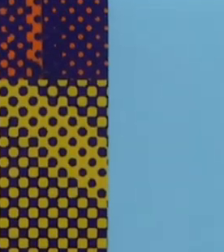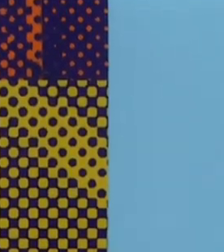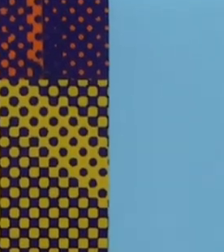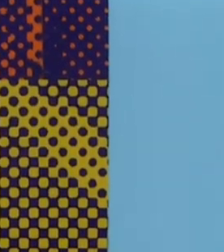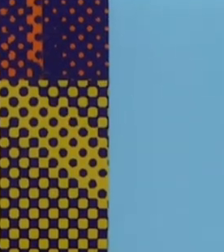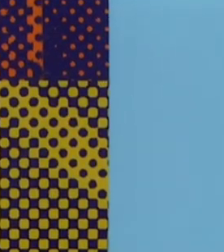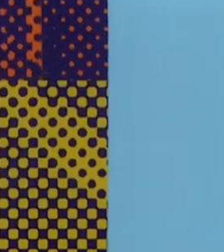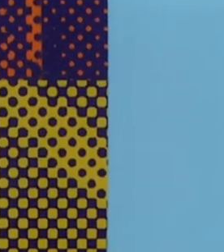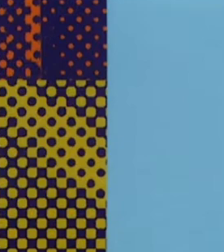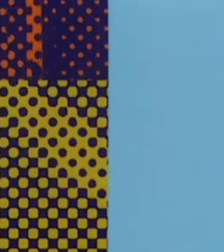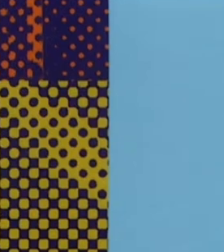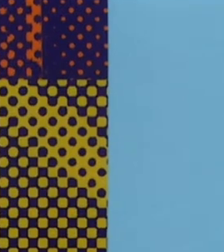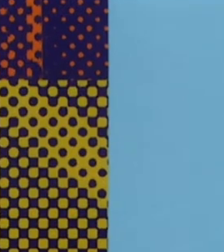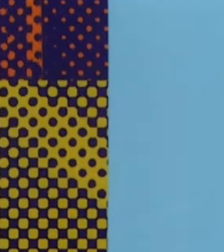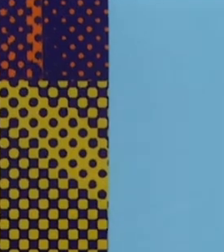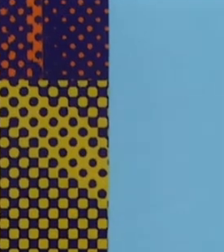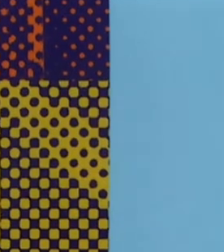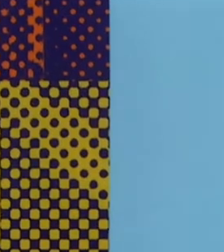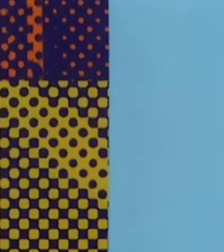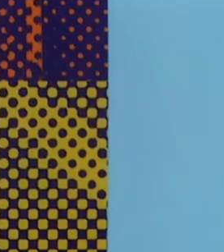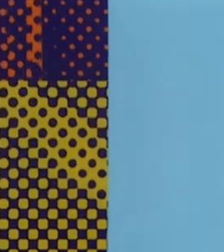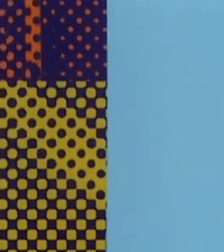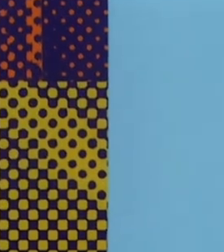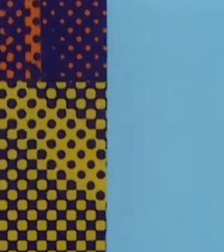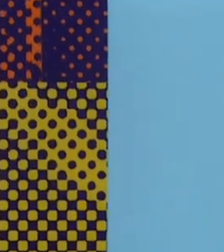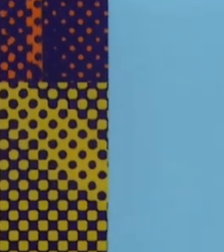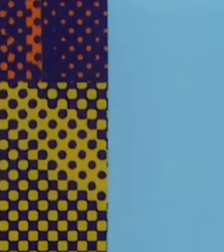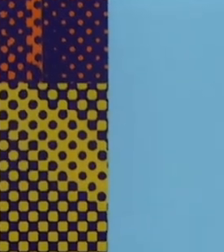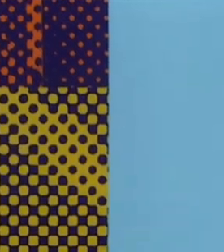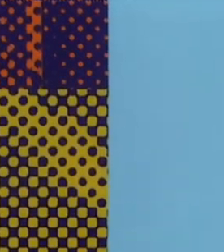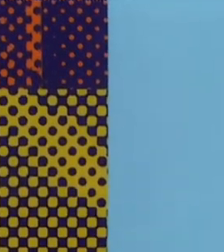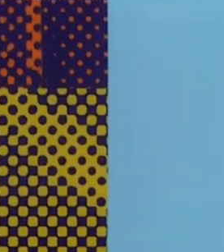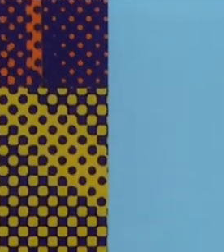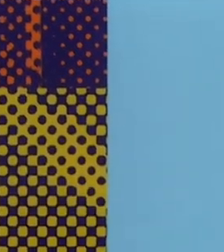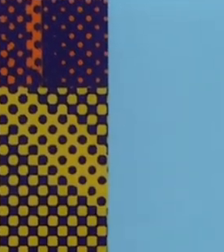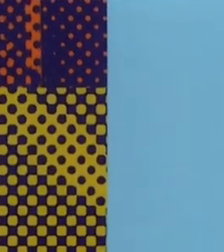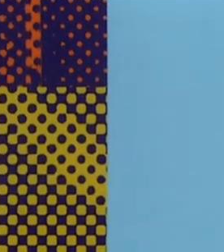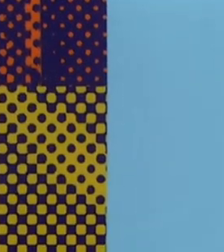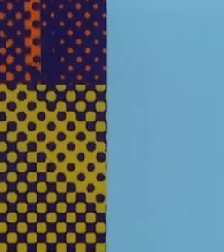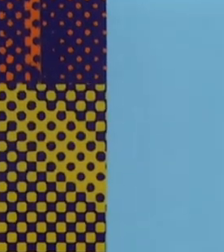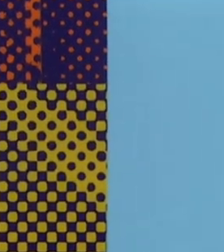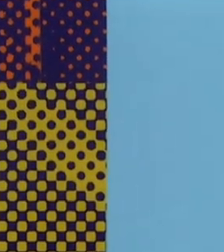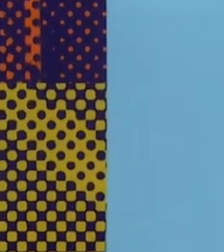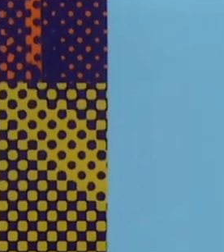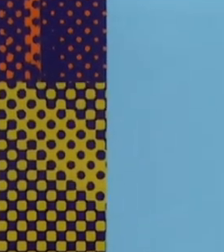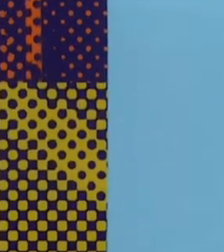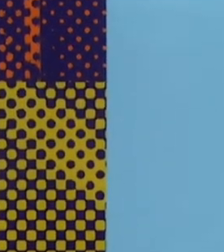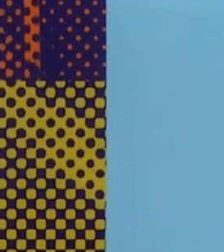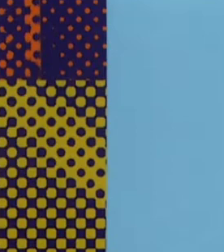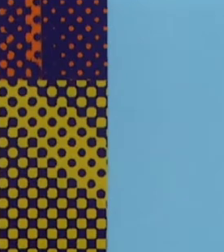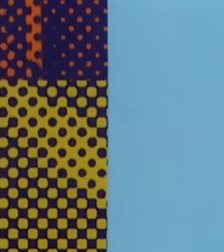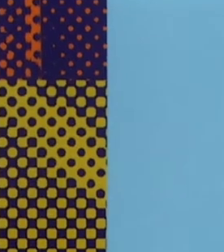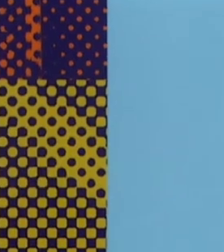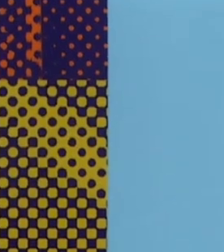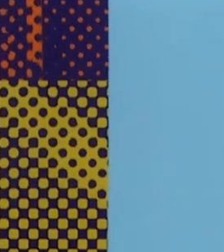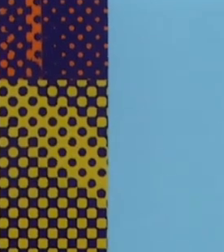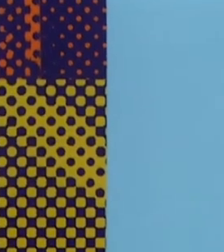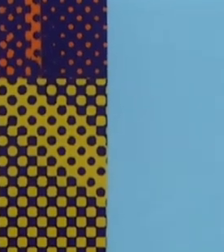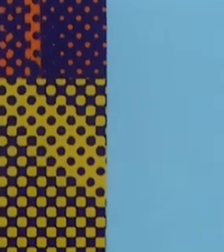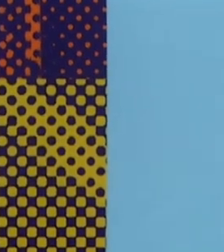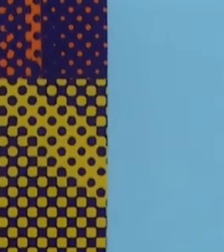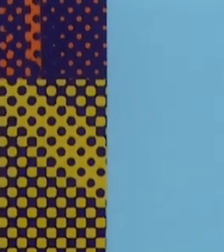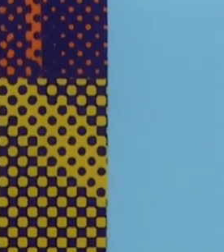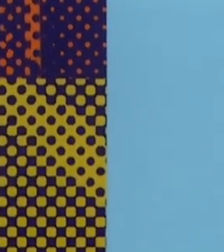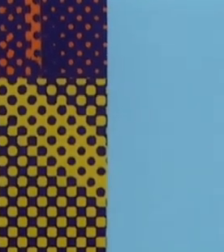den här kommunikationen med hela familjen märker att det finns någonting bakomliggande som vi behöver gräva djupa i, då går vi in och behöver vi